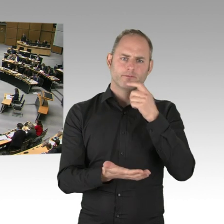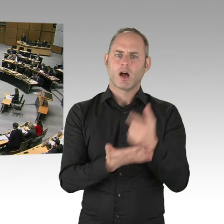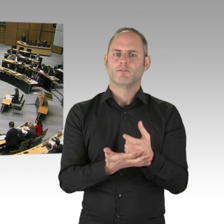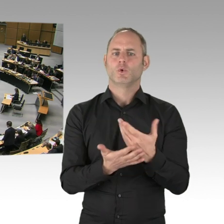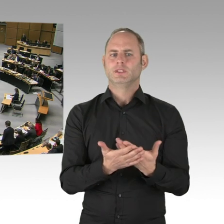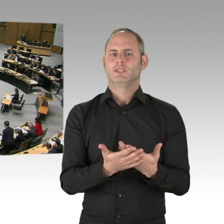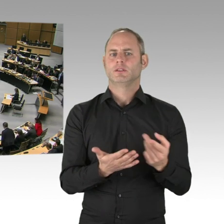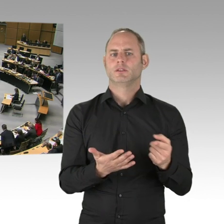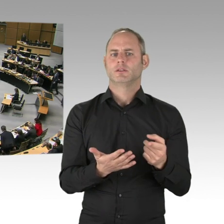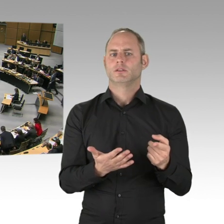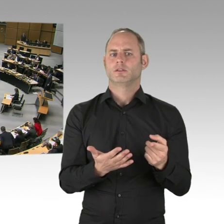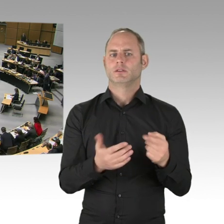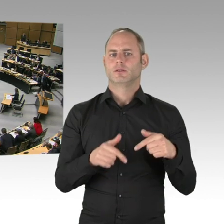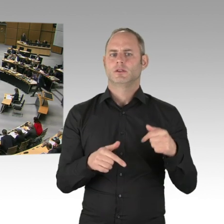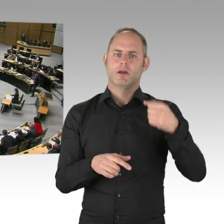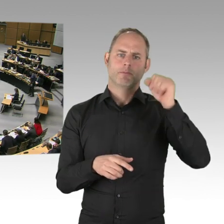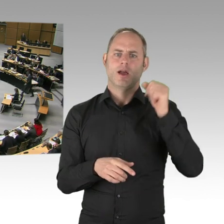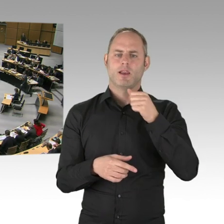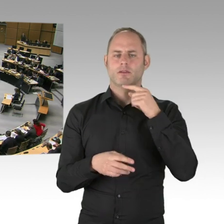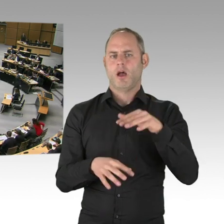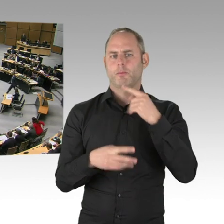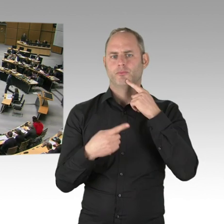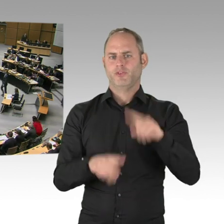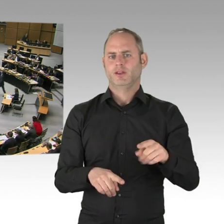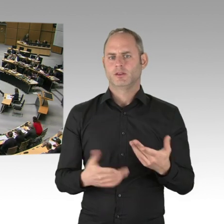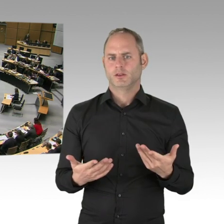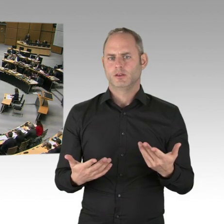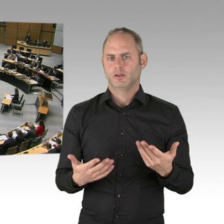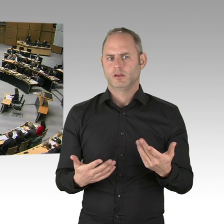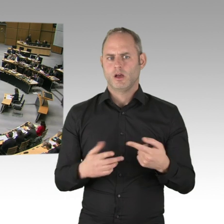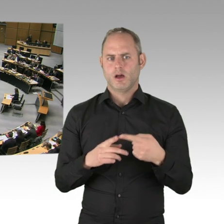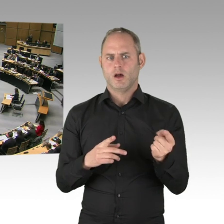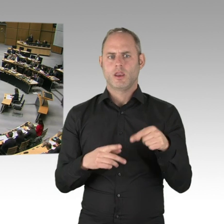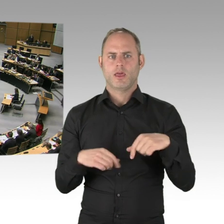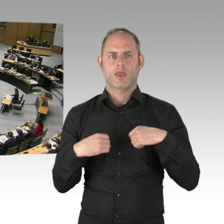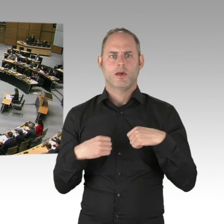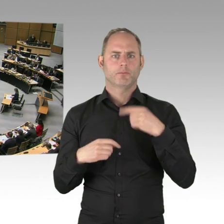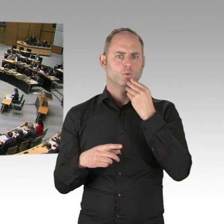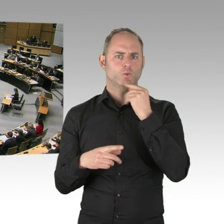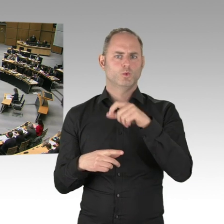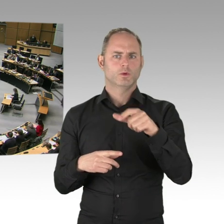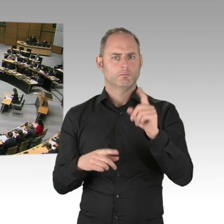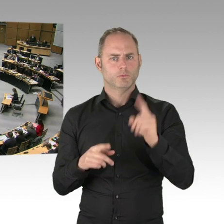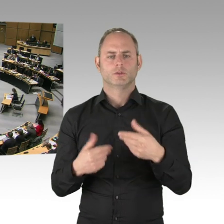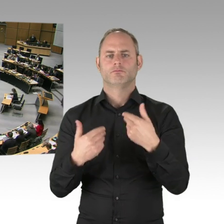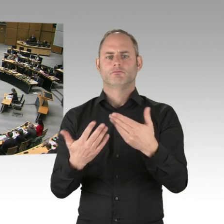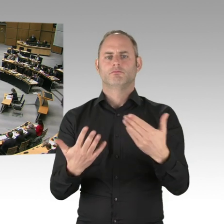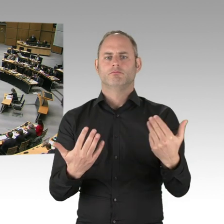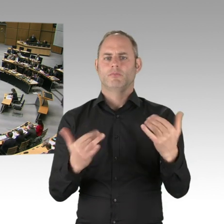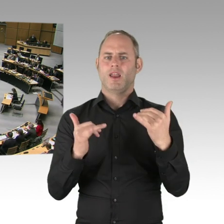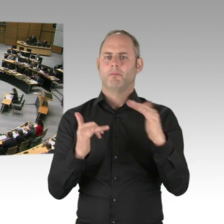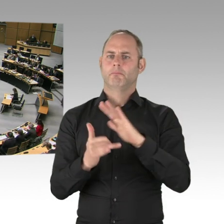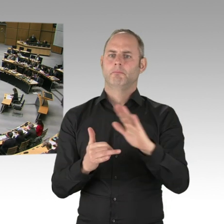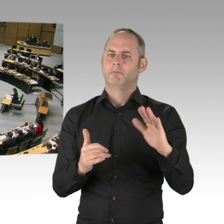Weitere Wortmeldungen liegen nicht vor. Die Aktuelle Stunde hat damit ihre Erledigung gefunden. Vorgeschlagen wird die Überweisung der Mitteilung zur Kenntnisnahme